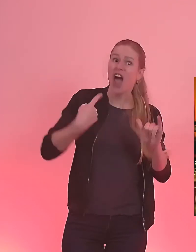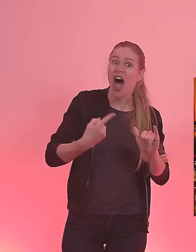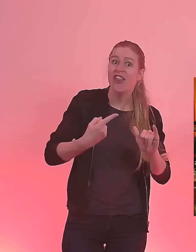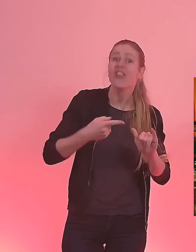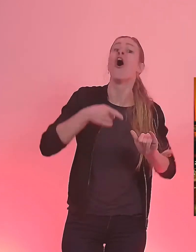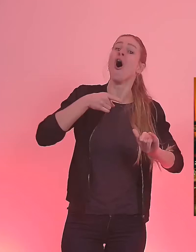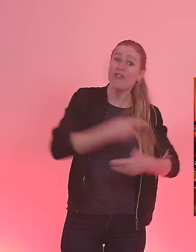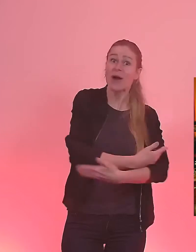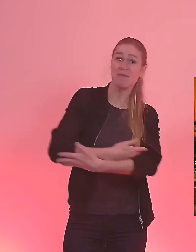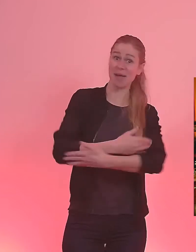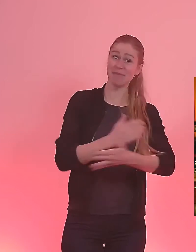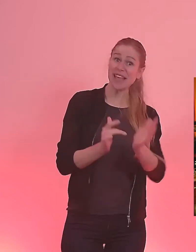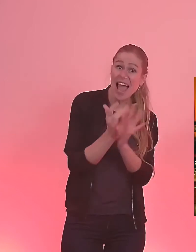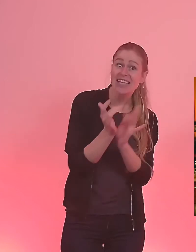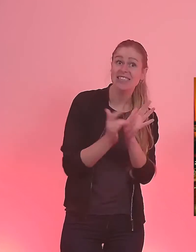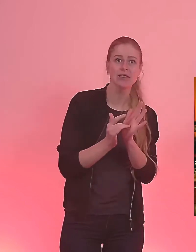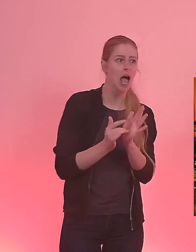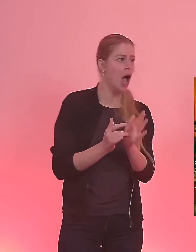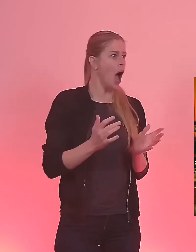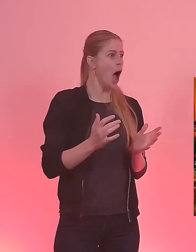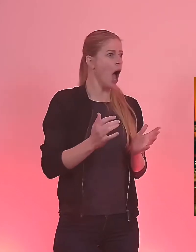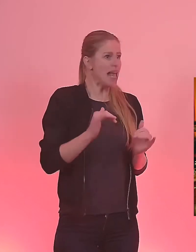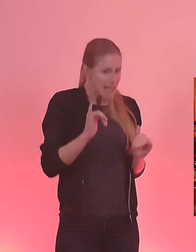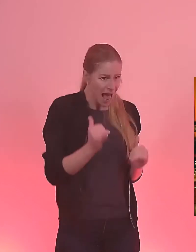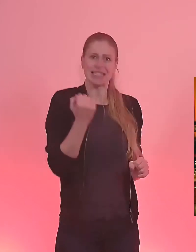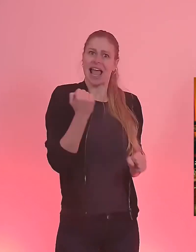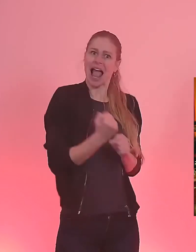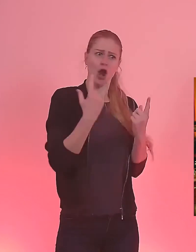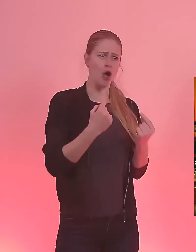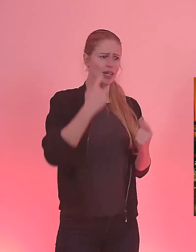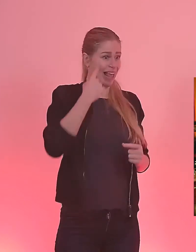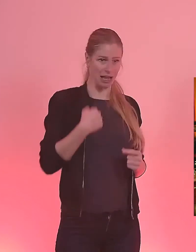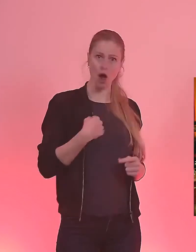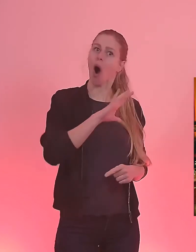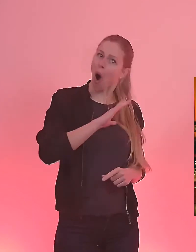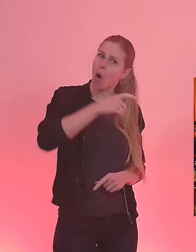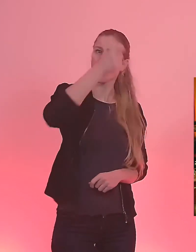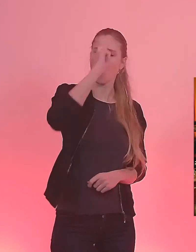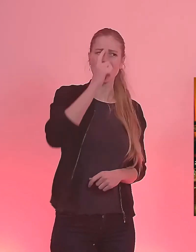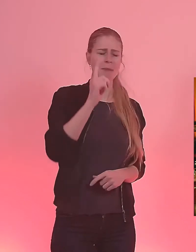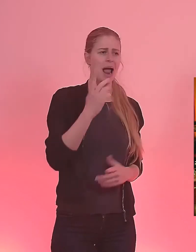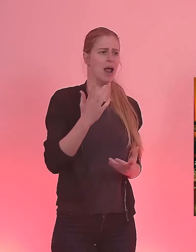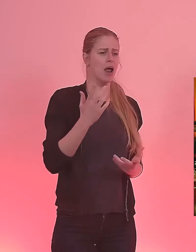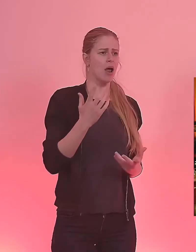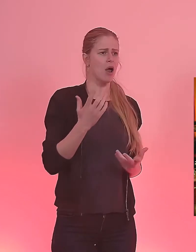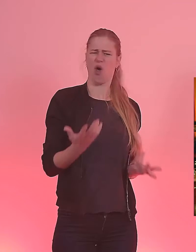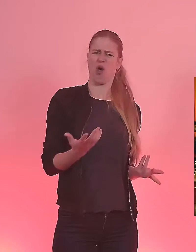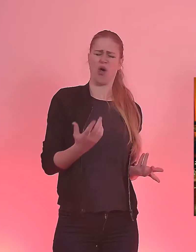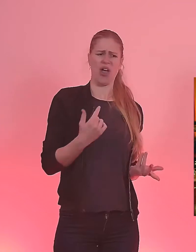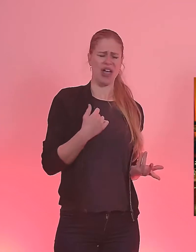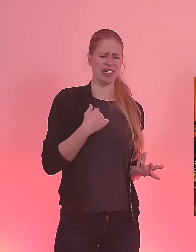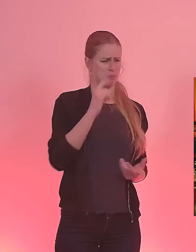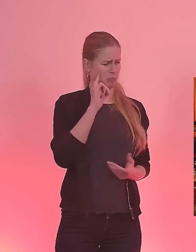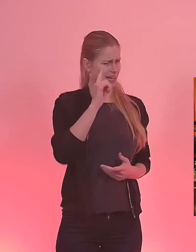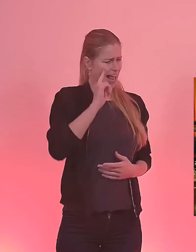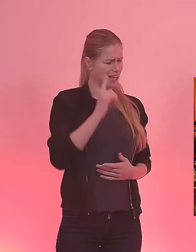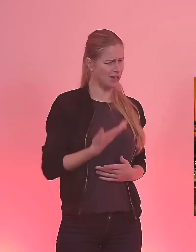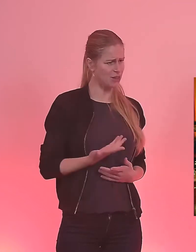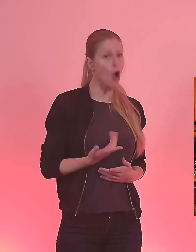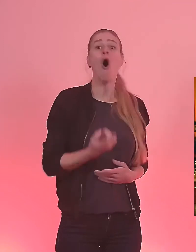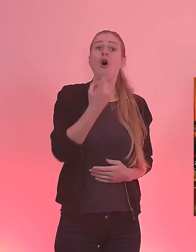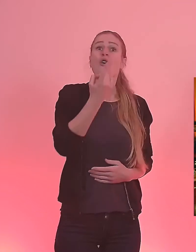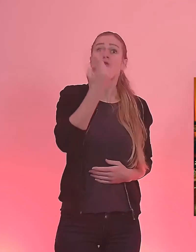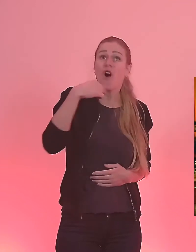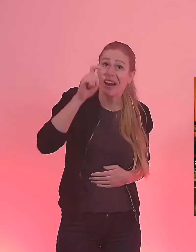Ja. Dat is echt leuk. Dat denk ik ook, Sophie. Olly. Alleen, ik zit me te bedenken, hè. Vorige week, tante